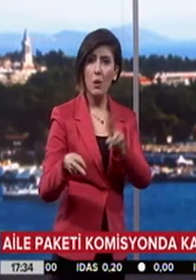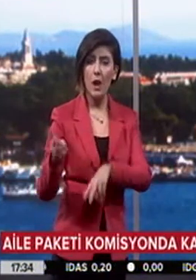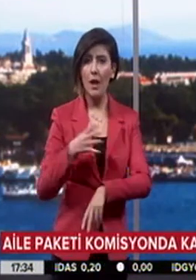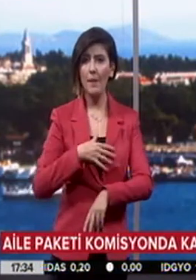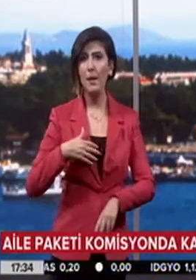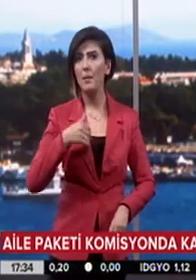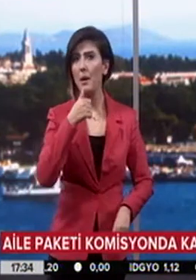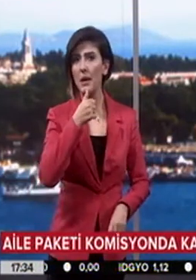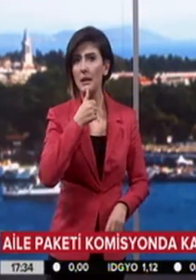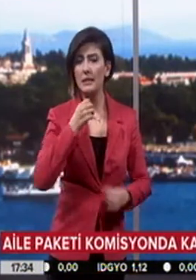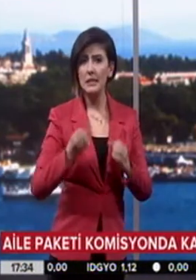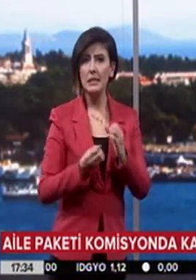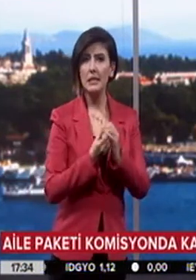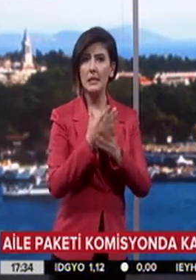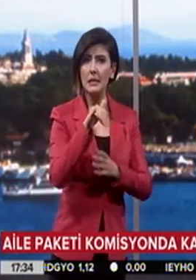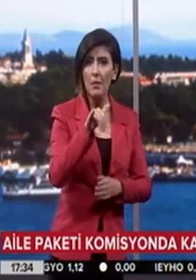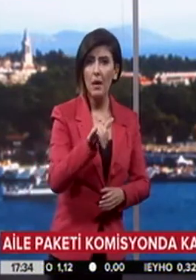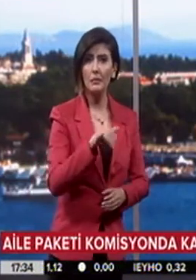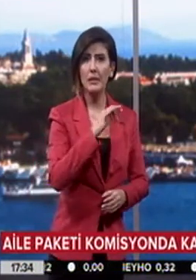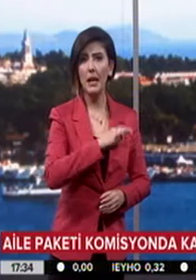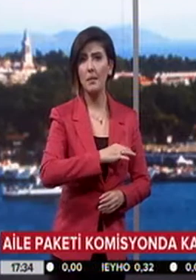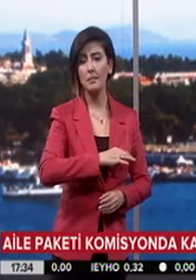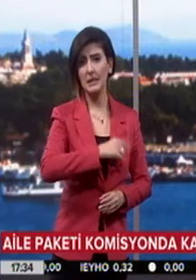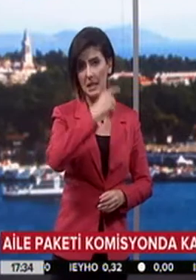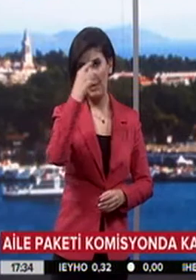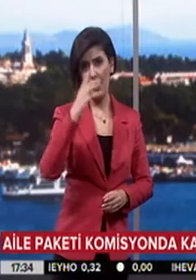ve babalarının da istihdam hakkından yararlanması imkanı getiriliyor.